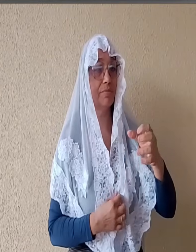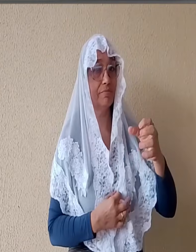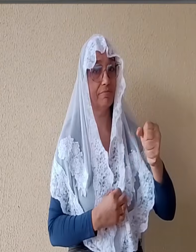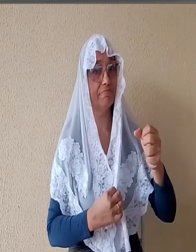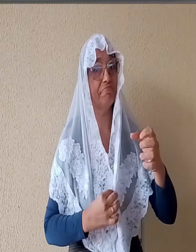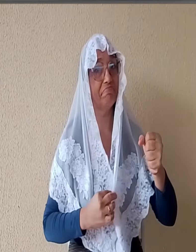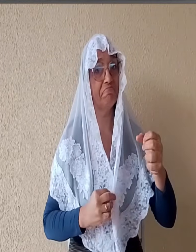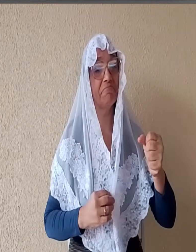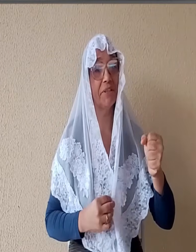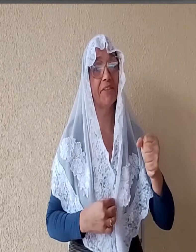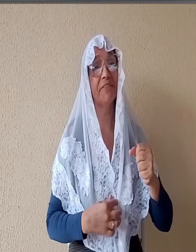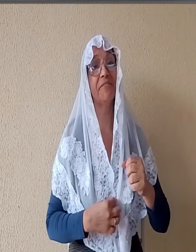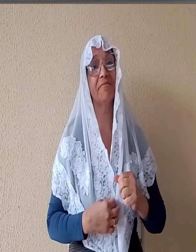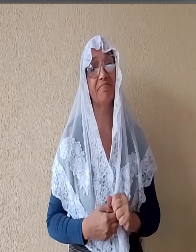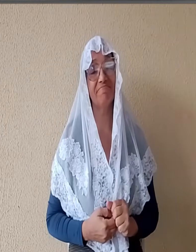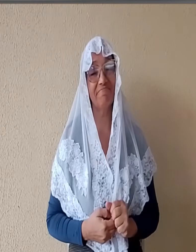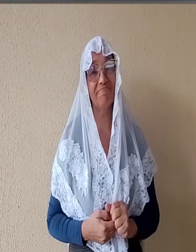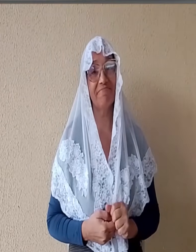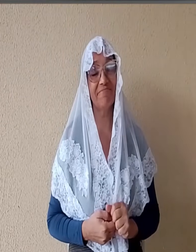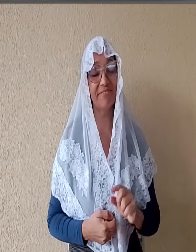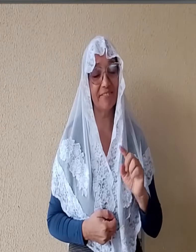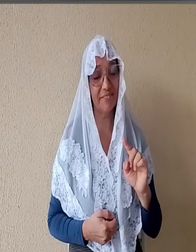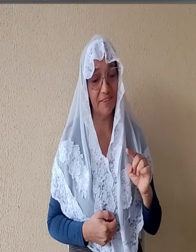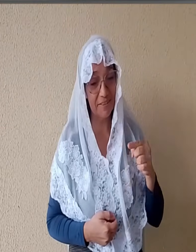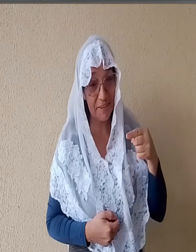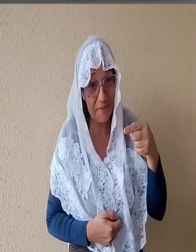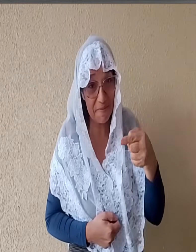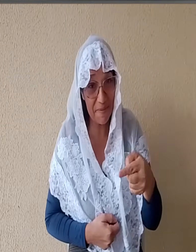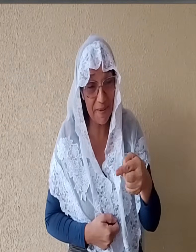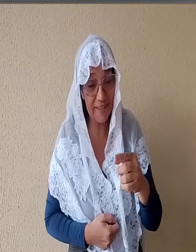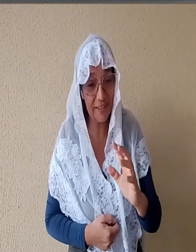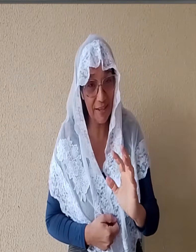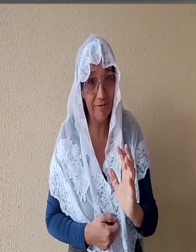irmão. O Senhor me levou no céu, e o